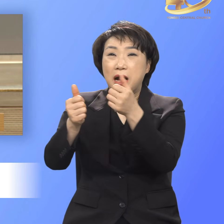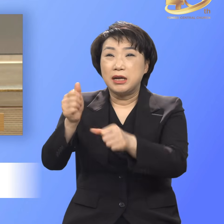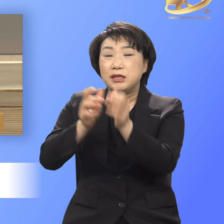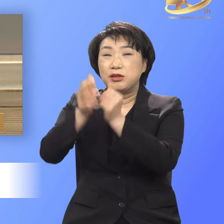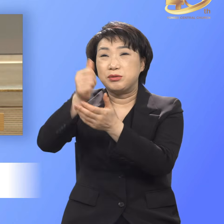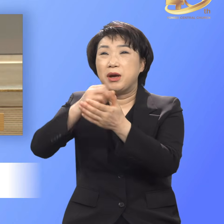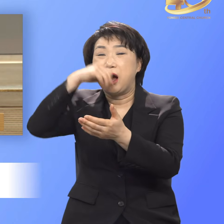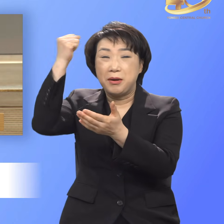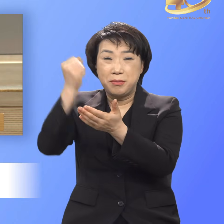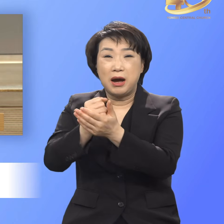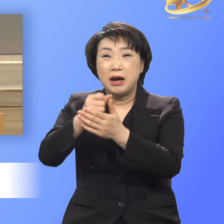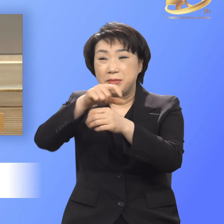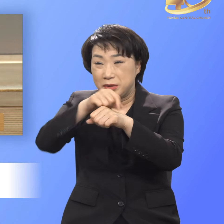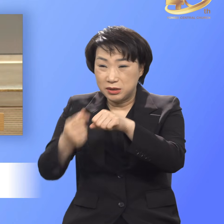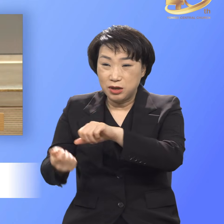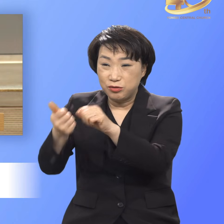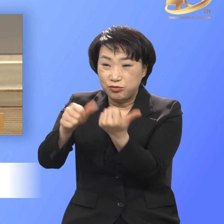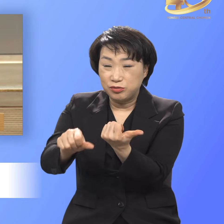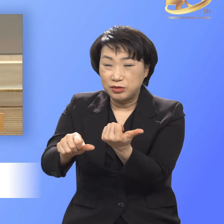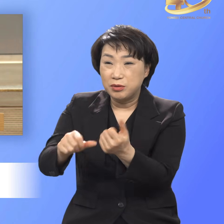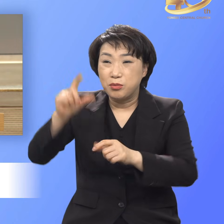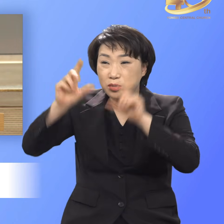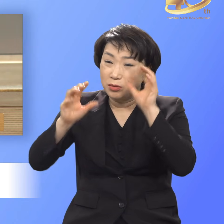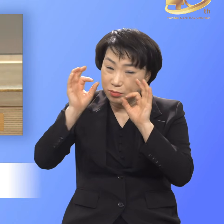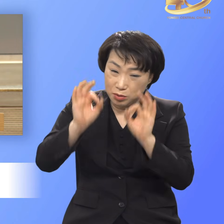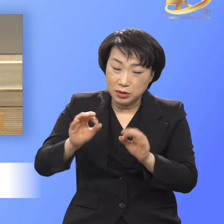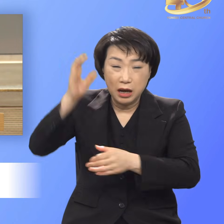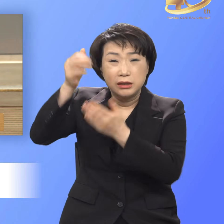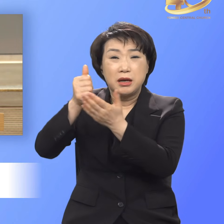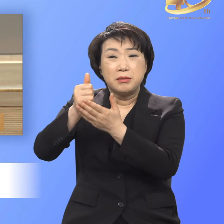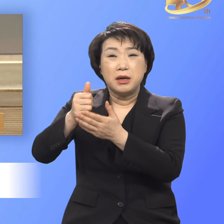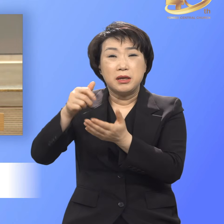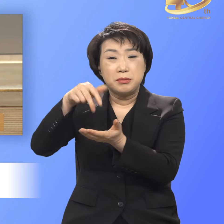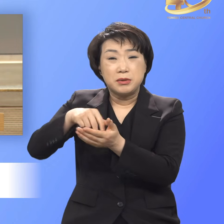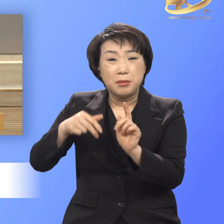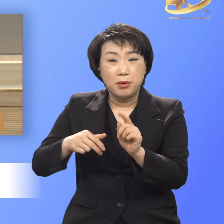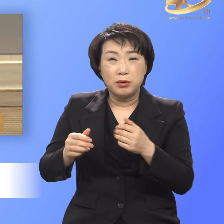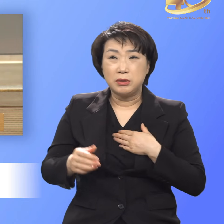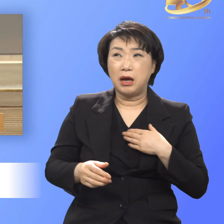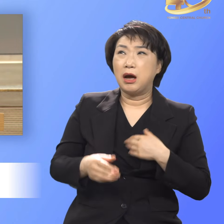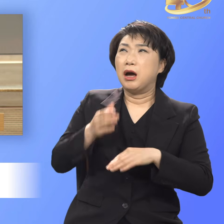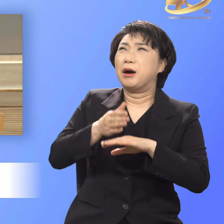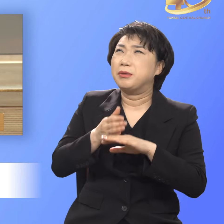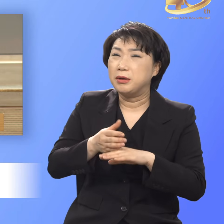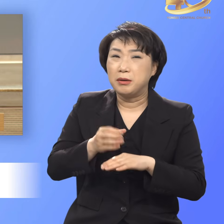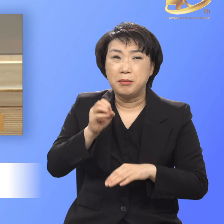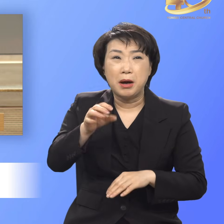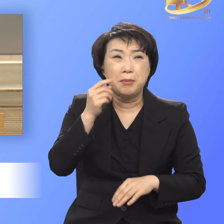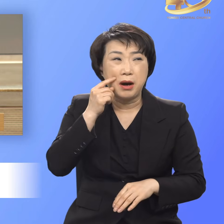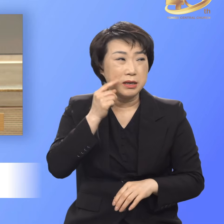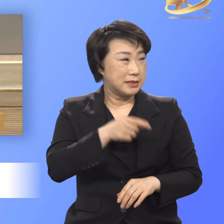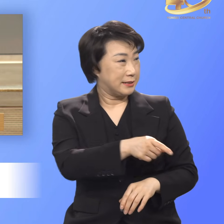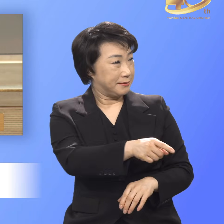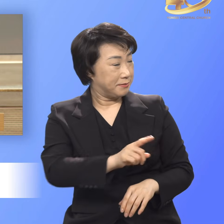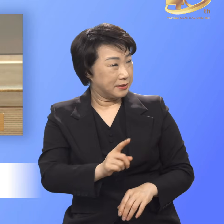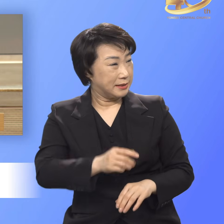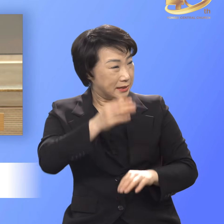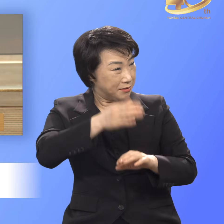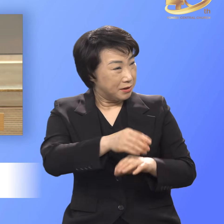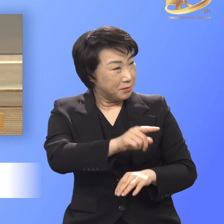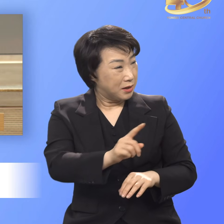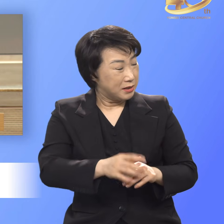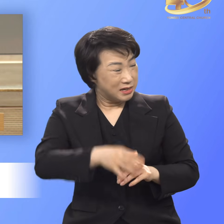감사합니다만 이놈의 새끼 감사해 임마 미안하고 송구스럽지 하지 않겠냐 이 말이야. 이게 뭐냐?